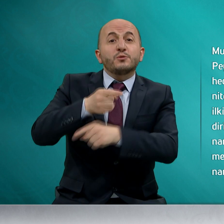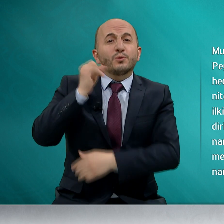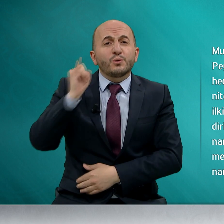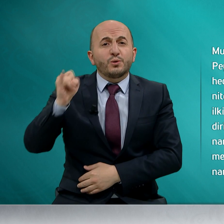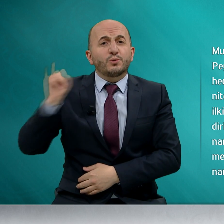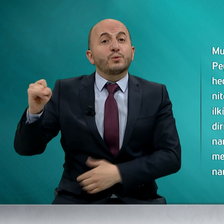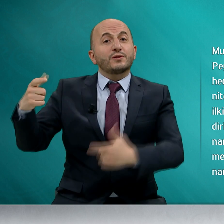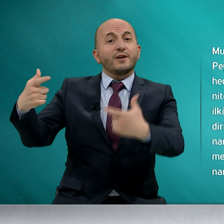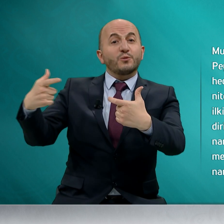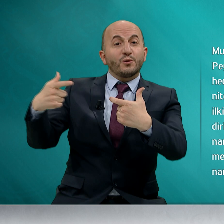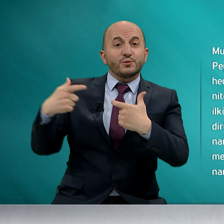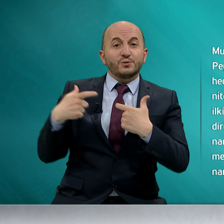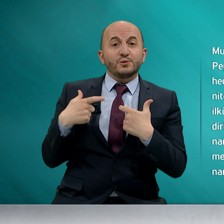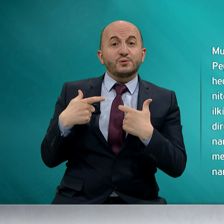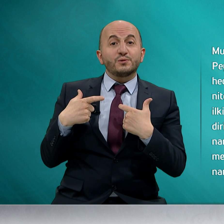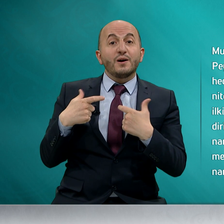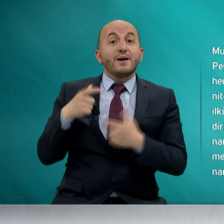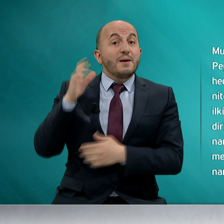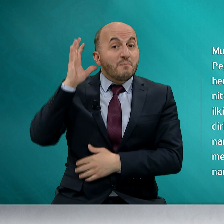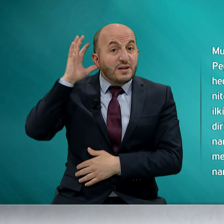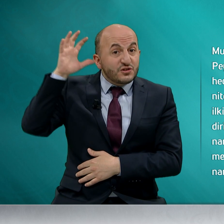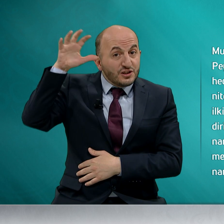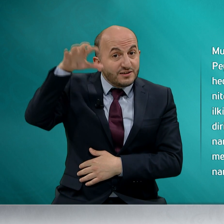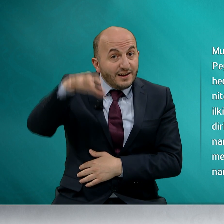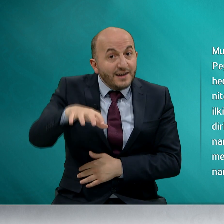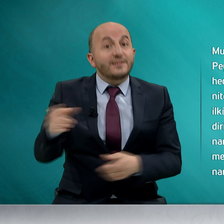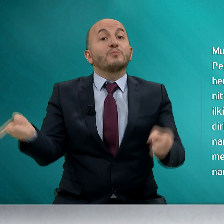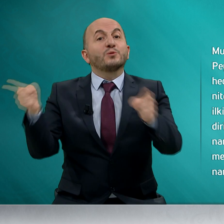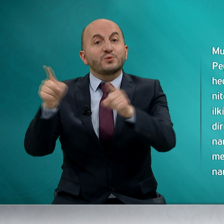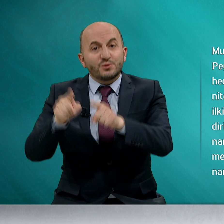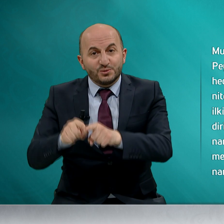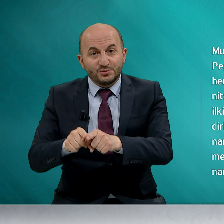türlü kötülükten korunur, mescitlerde buluşuruz.